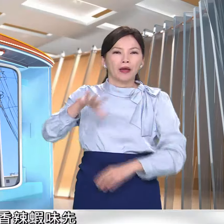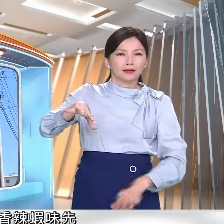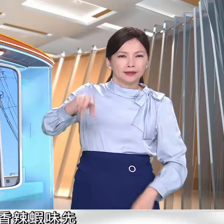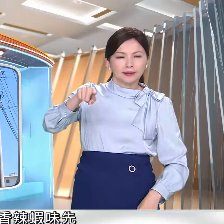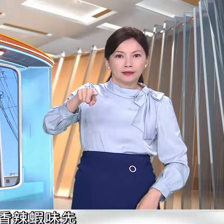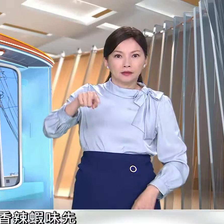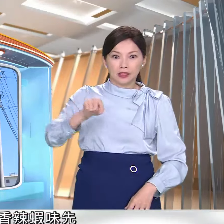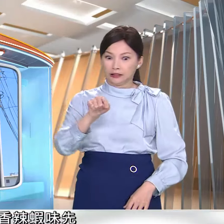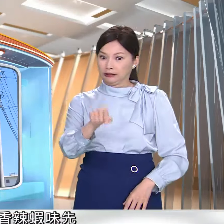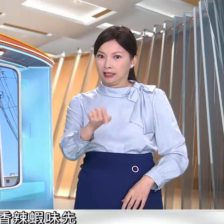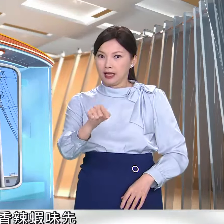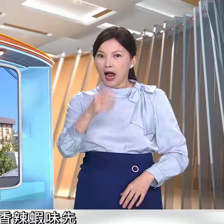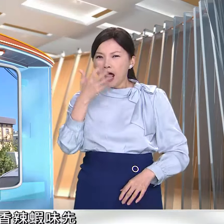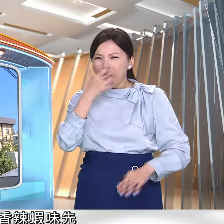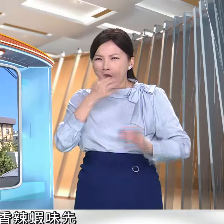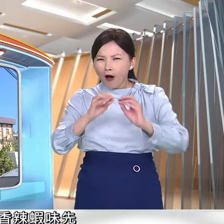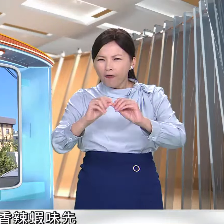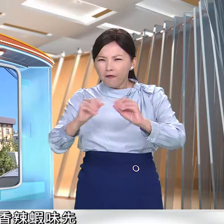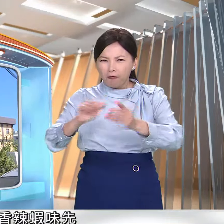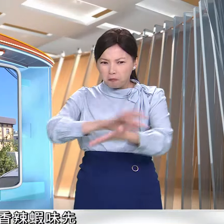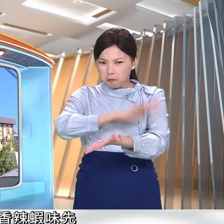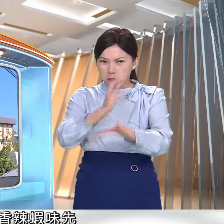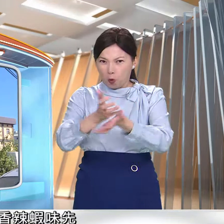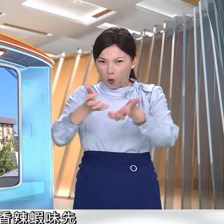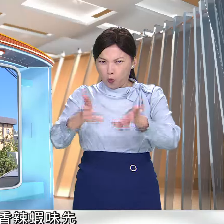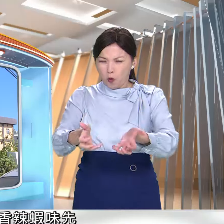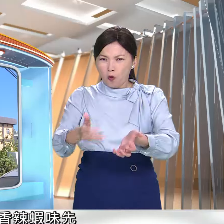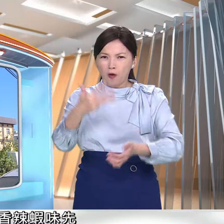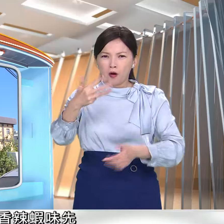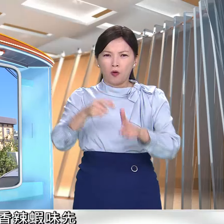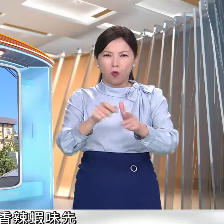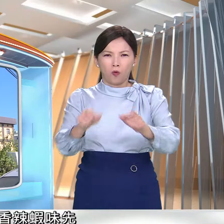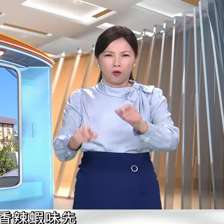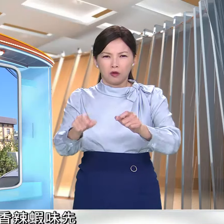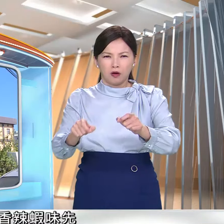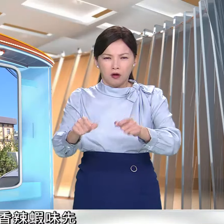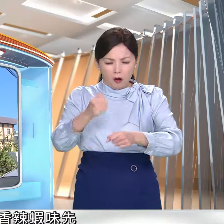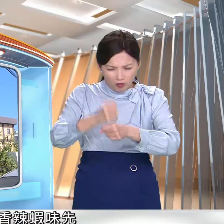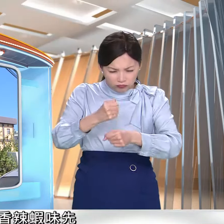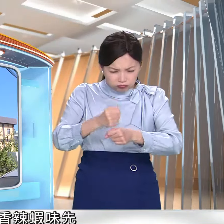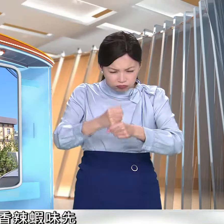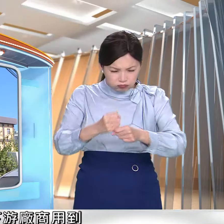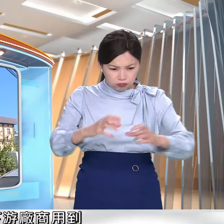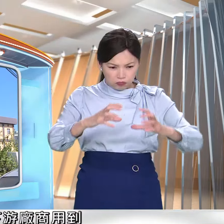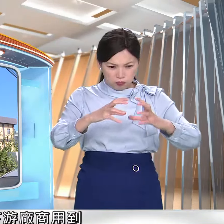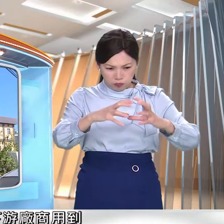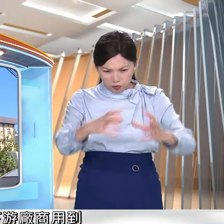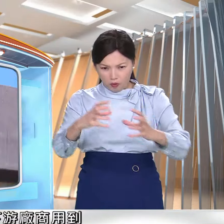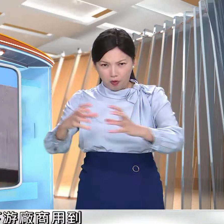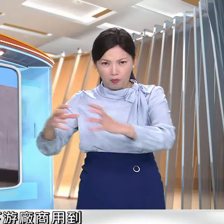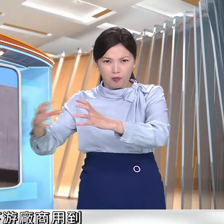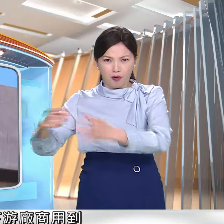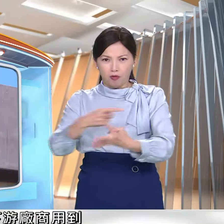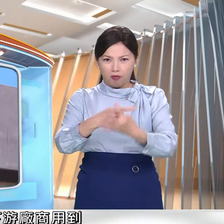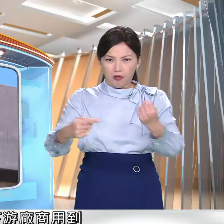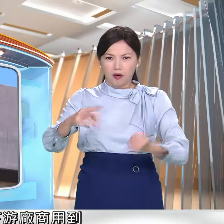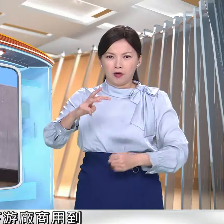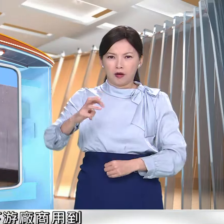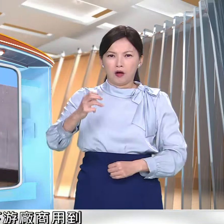成36万多包香辣虾味鲜。而台北市也有2家下